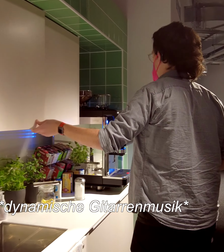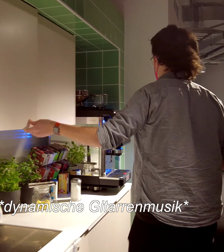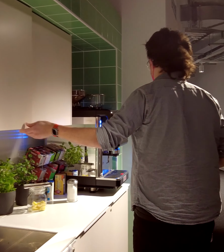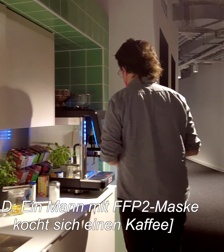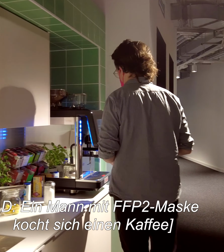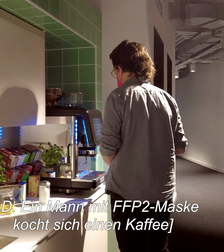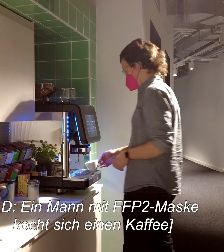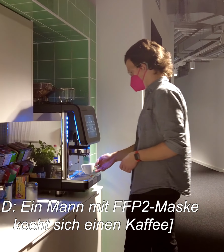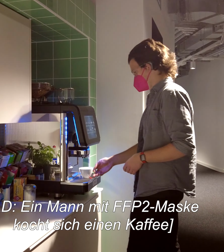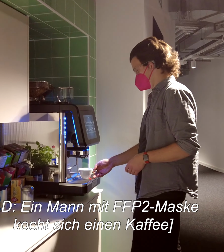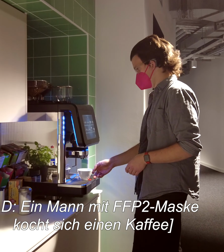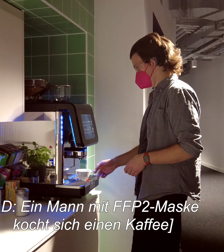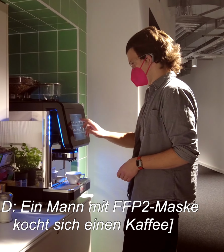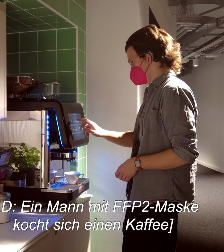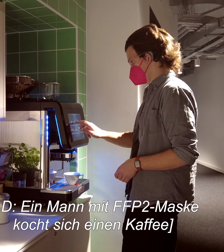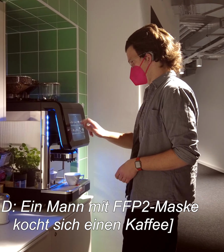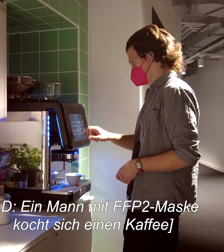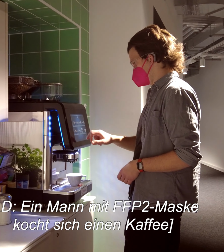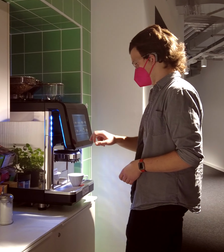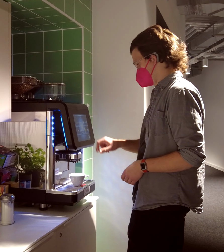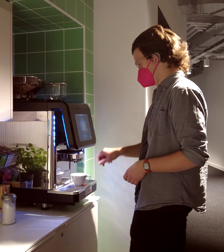Mann mit FFP2-Maske kocht sich einen Kaffee.